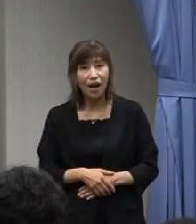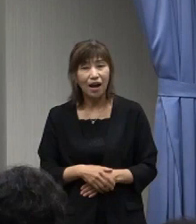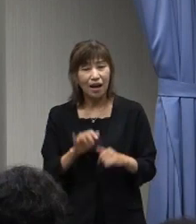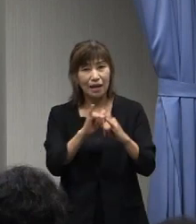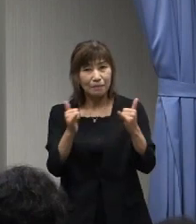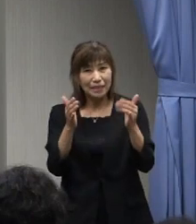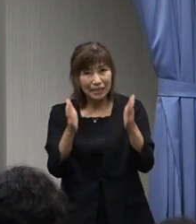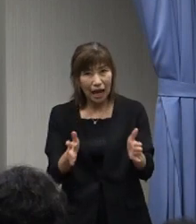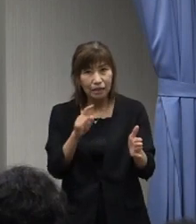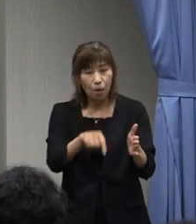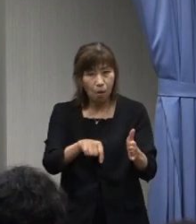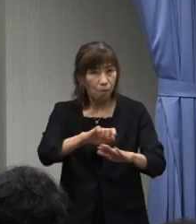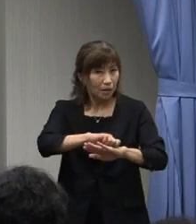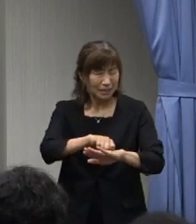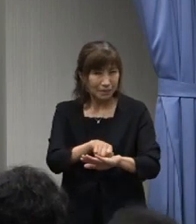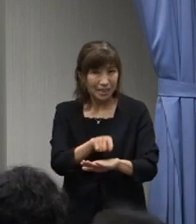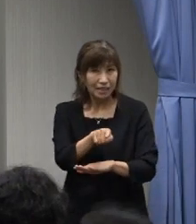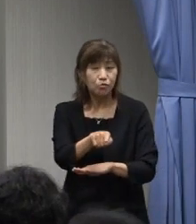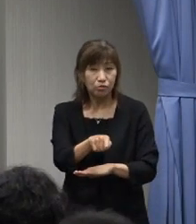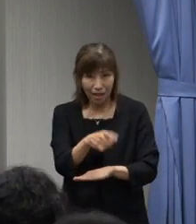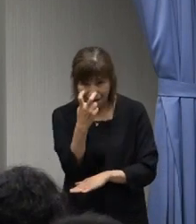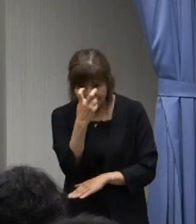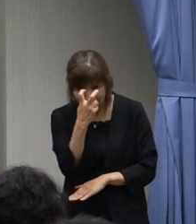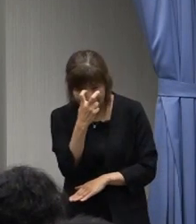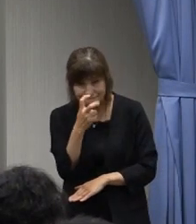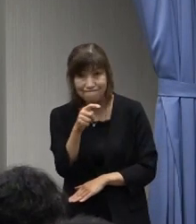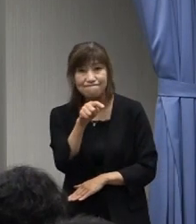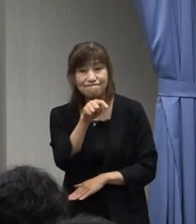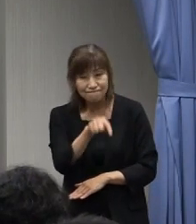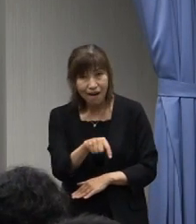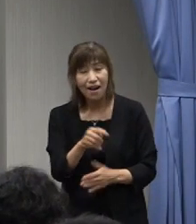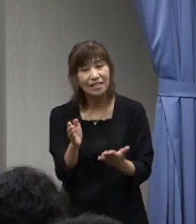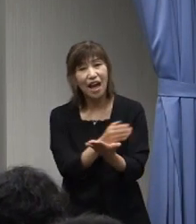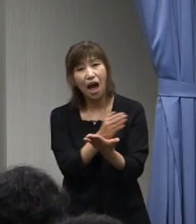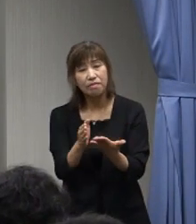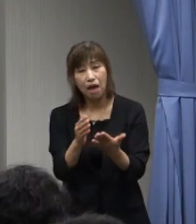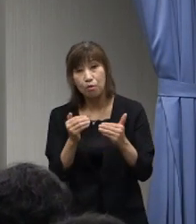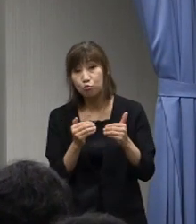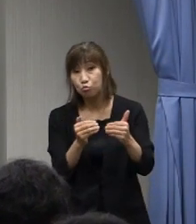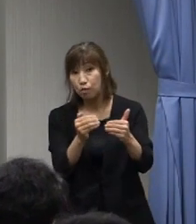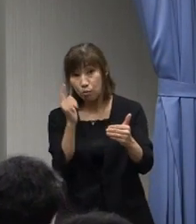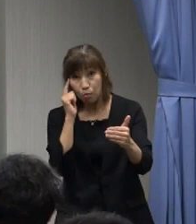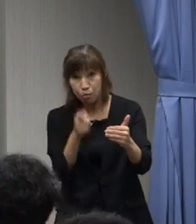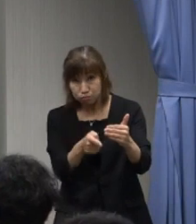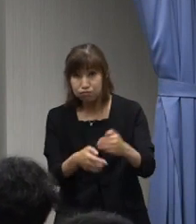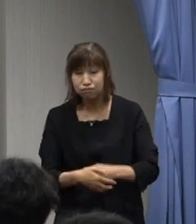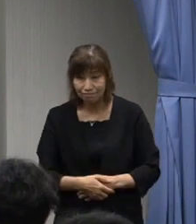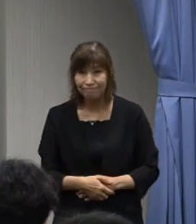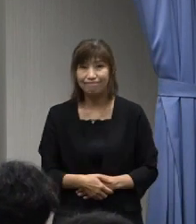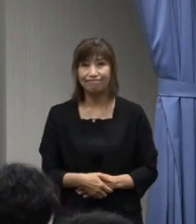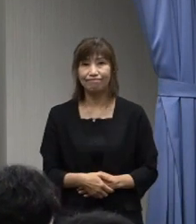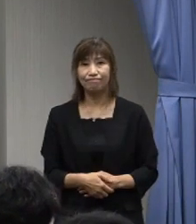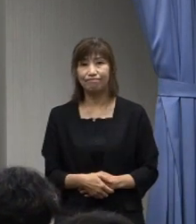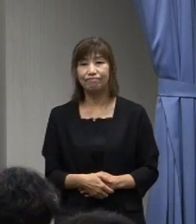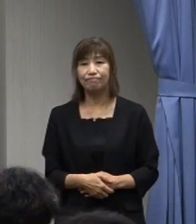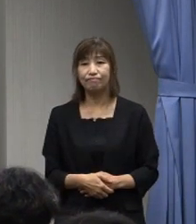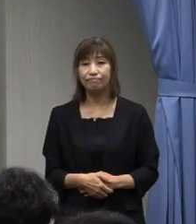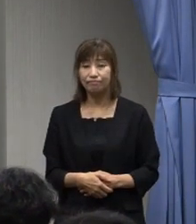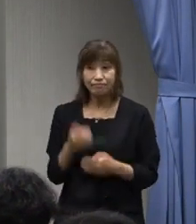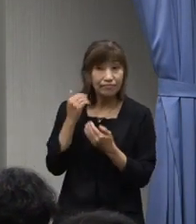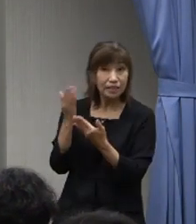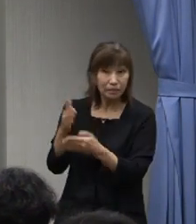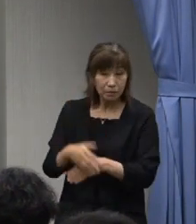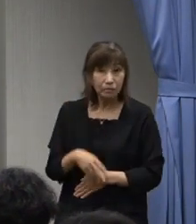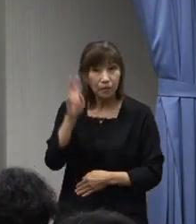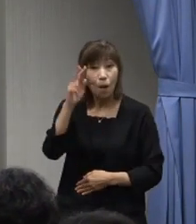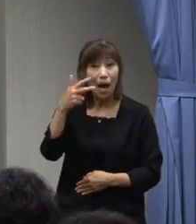間のよりシビア厳格にそういったシミュレーションして判断していくということになります。 大阪市